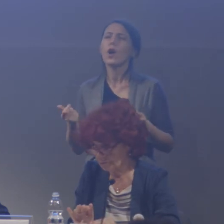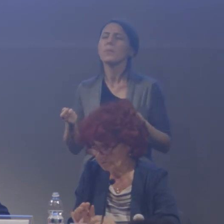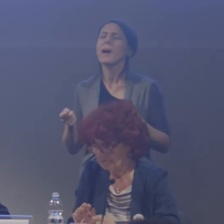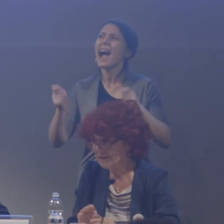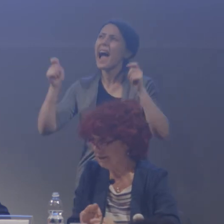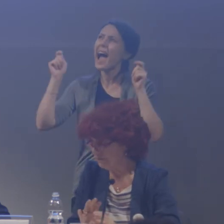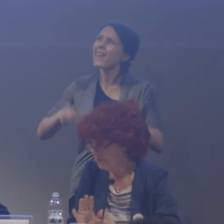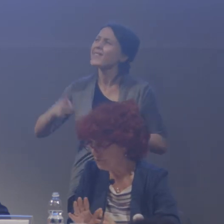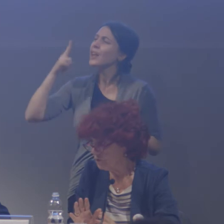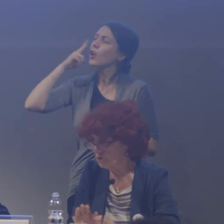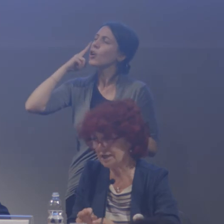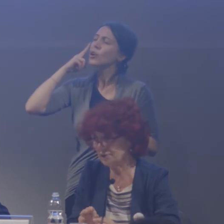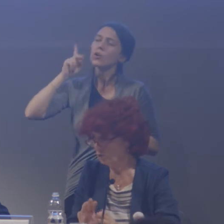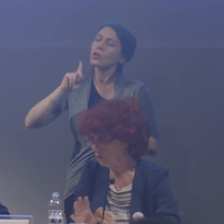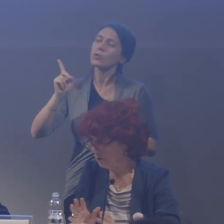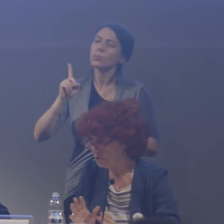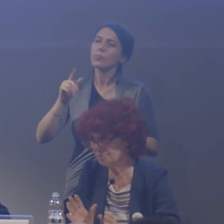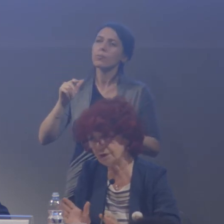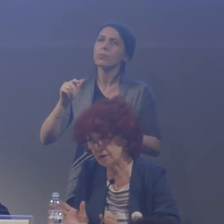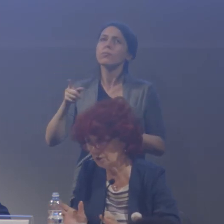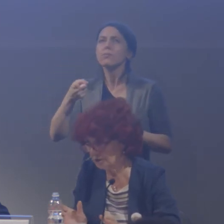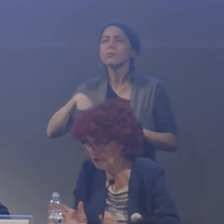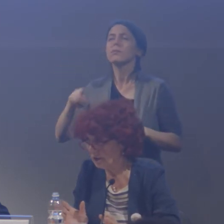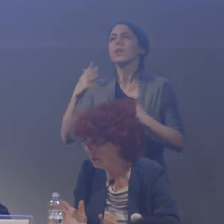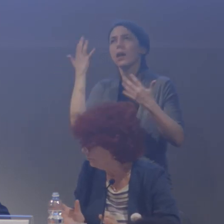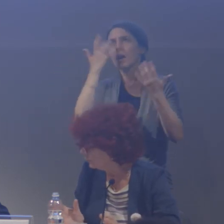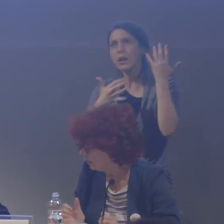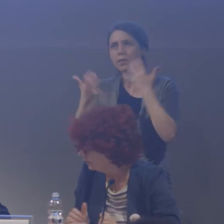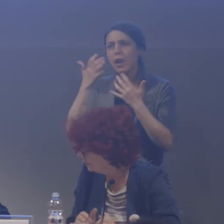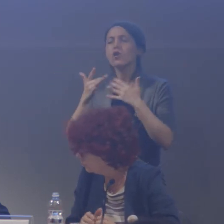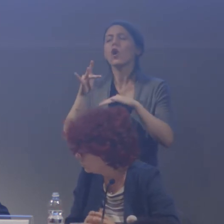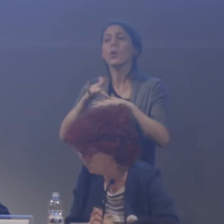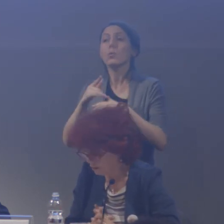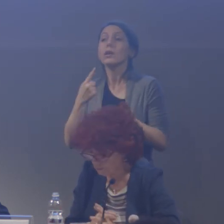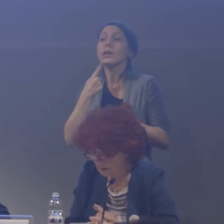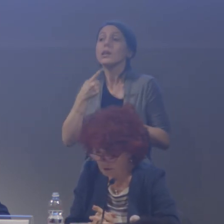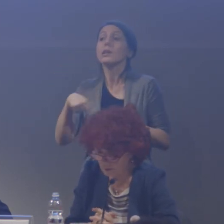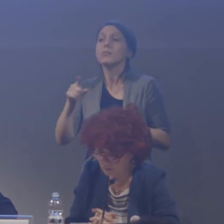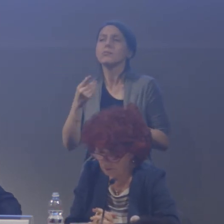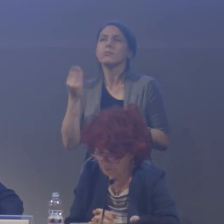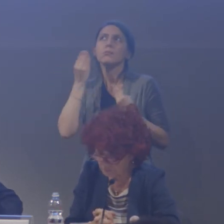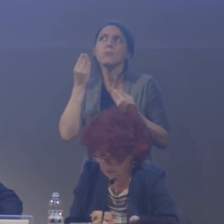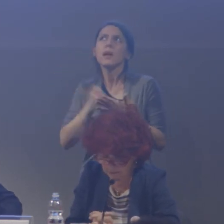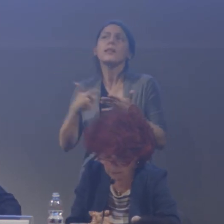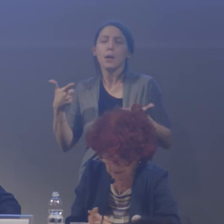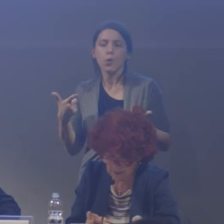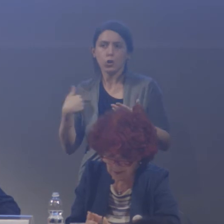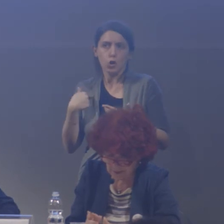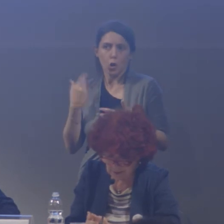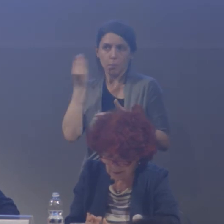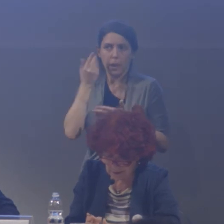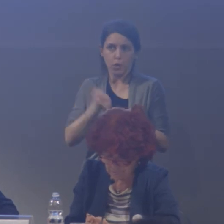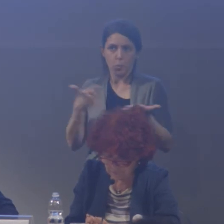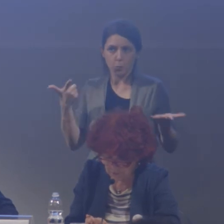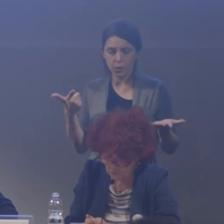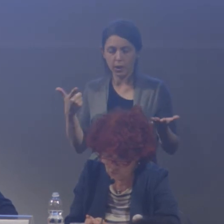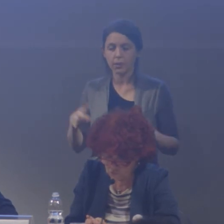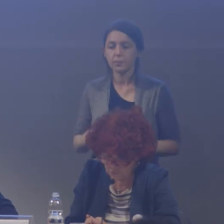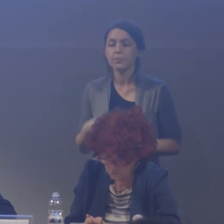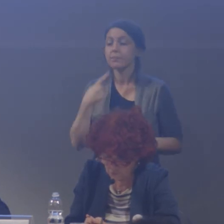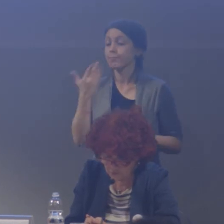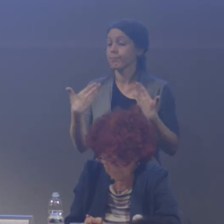ricordo, ma di riflessione e di utilizzo per chi lo ritiene importante. Io sono tra quelle che lo ritiene importante. Vi